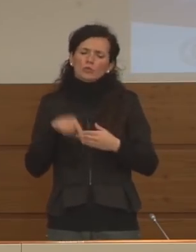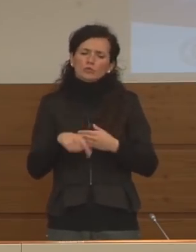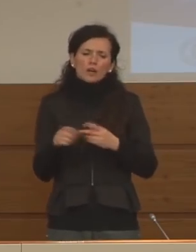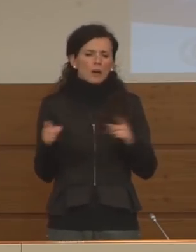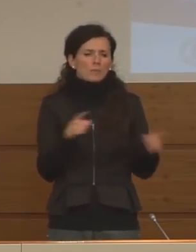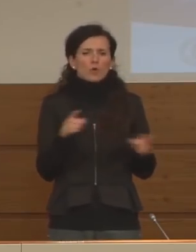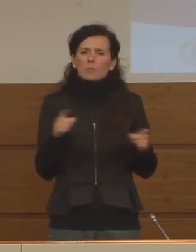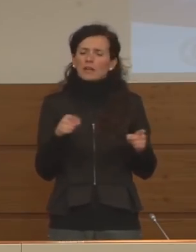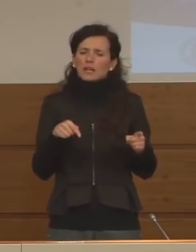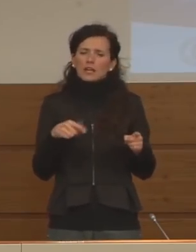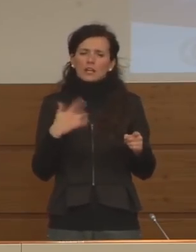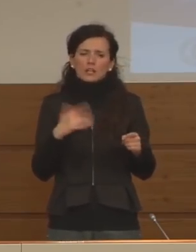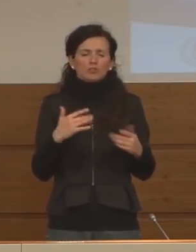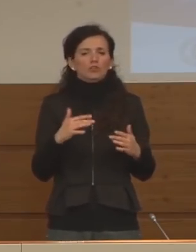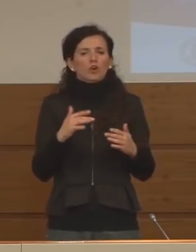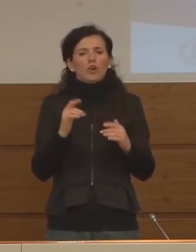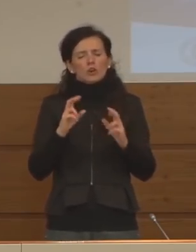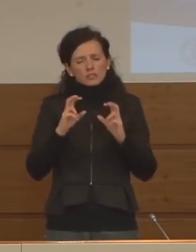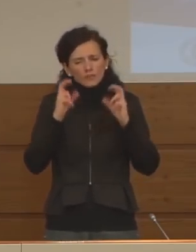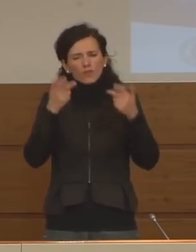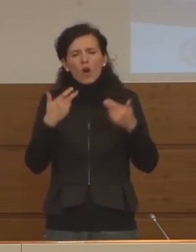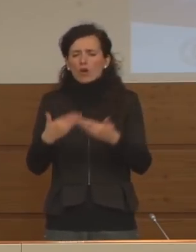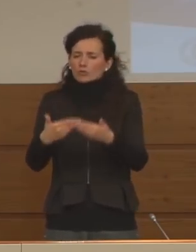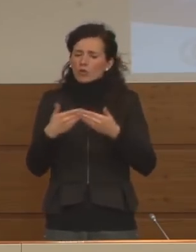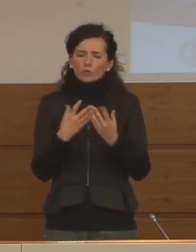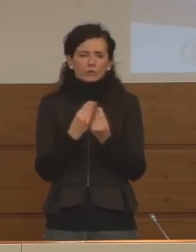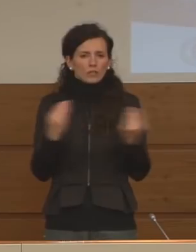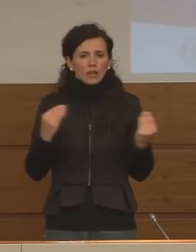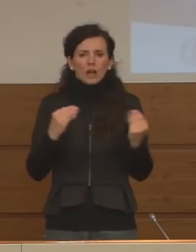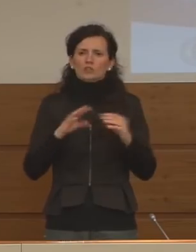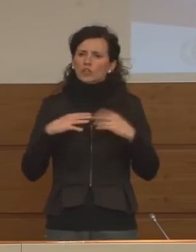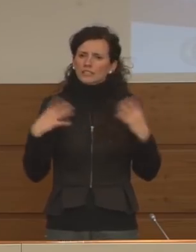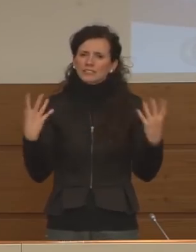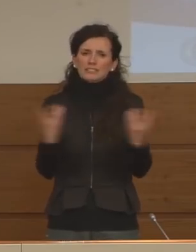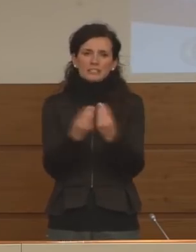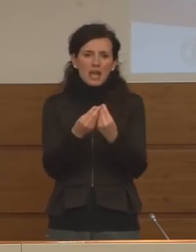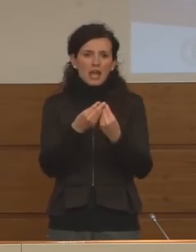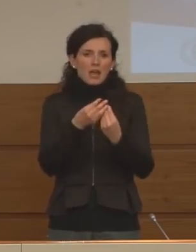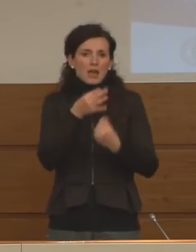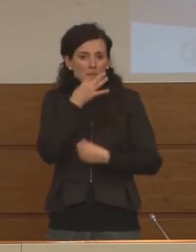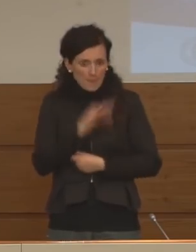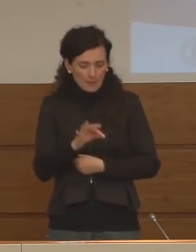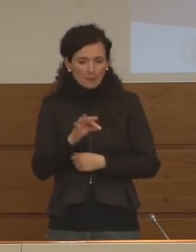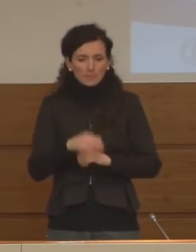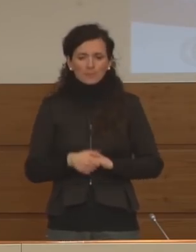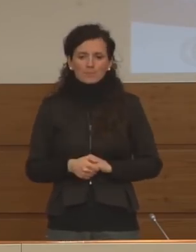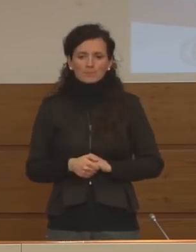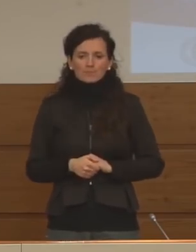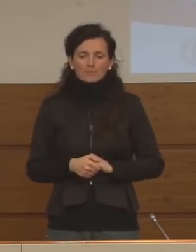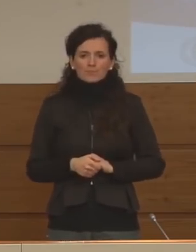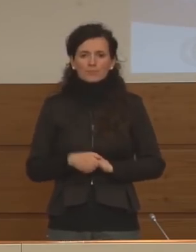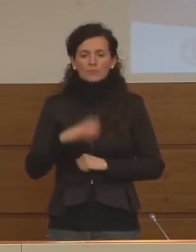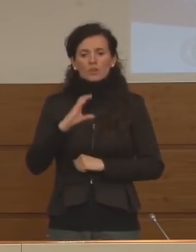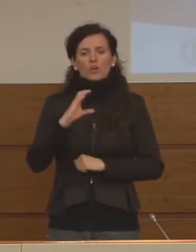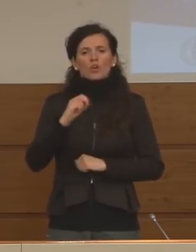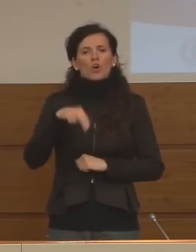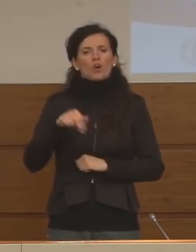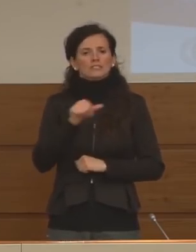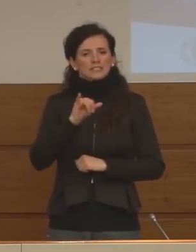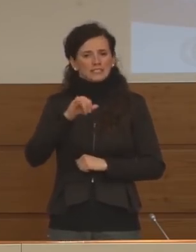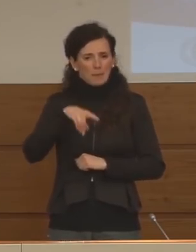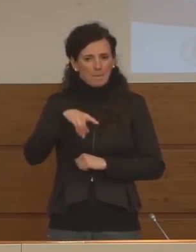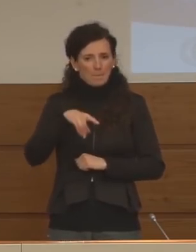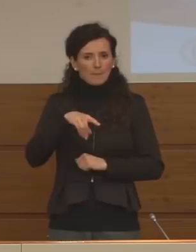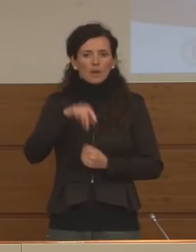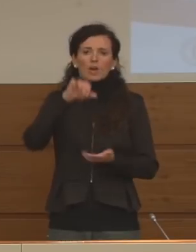sforzo che tutti insieme stiamo facendo la consip che come sapete la centrale di